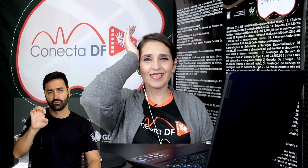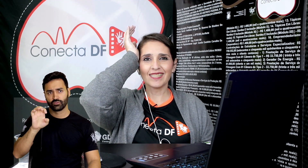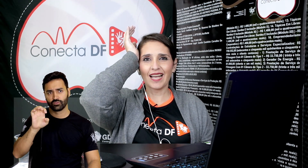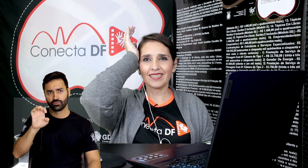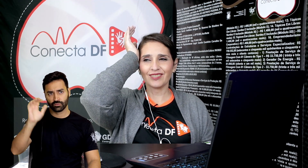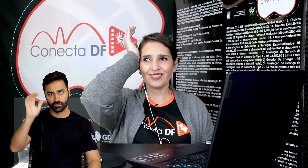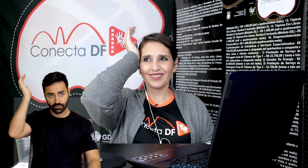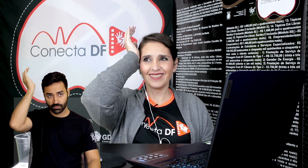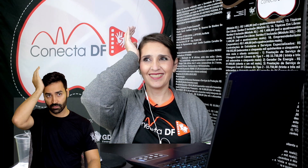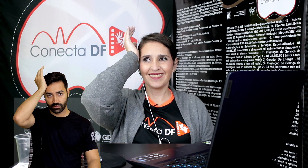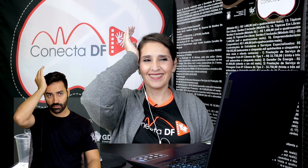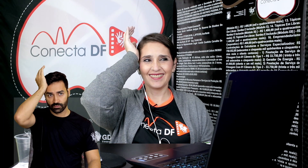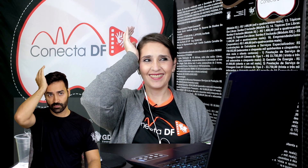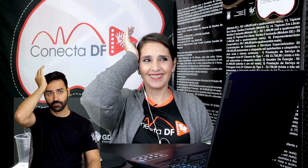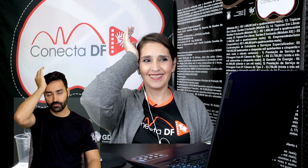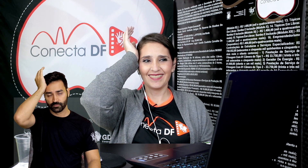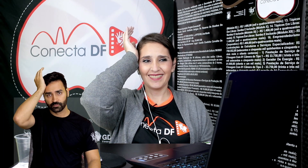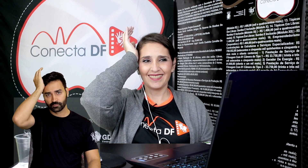Leite condensado.